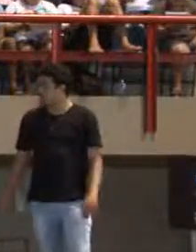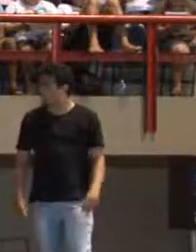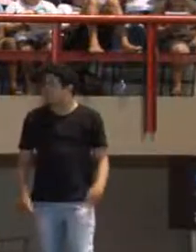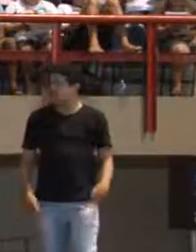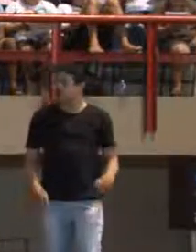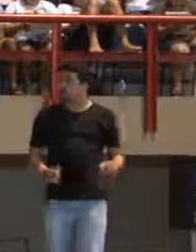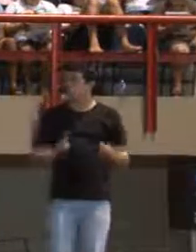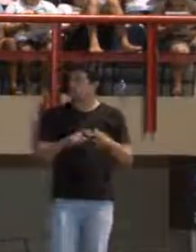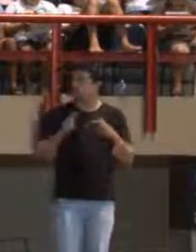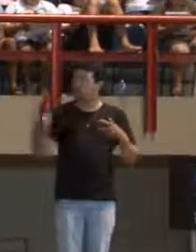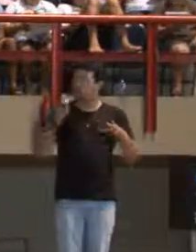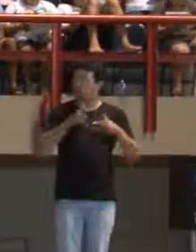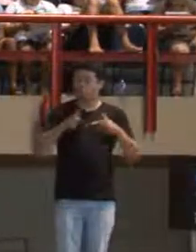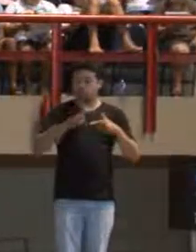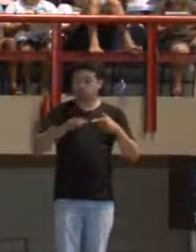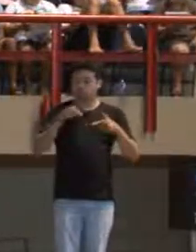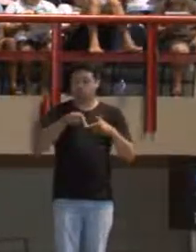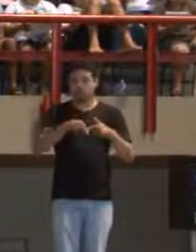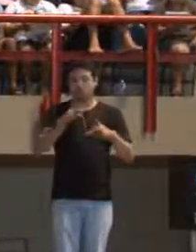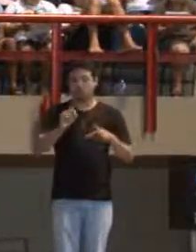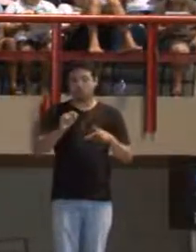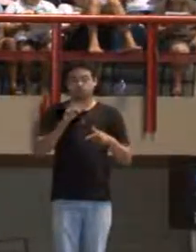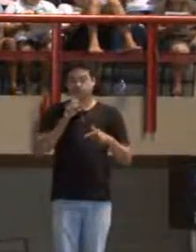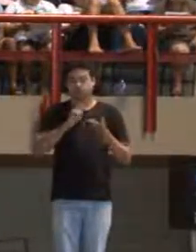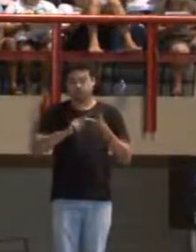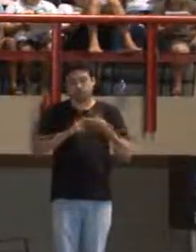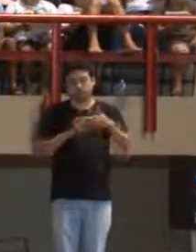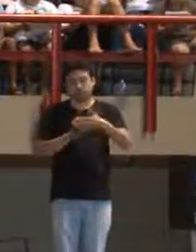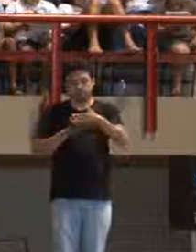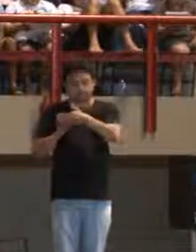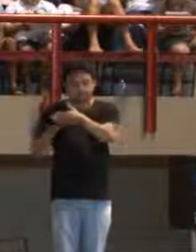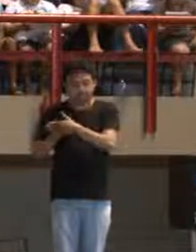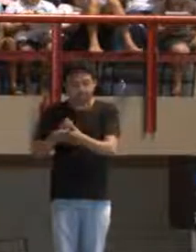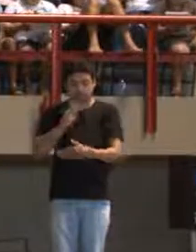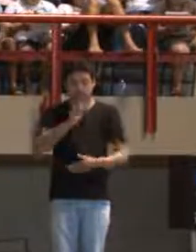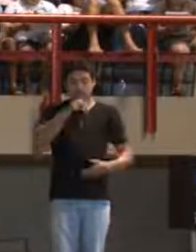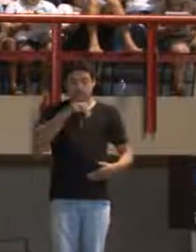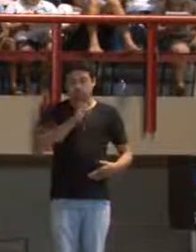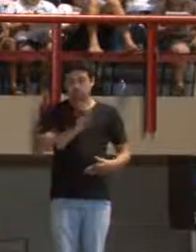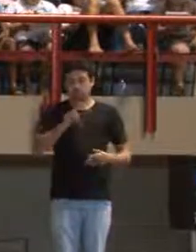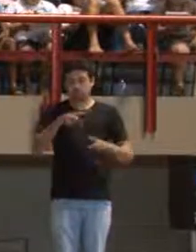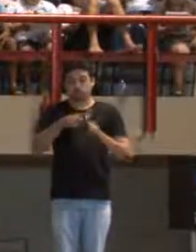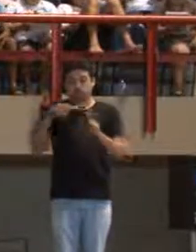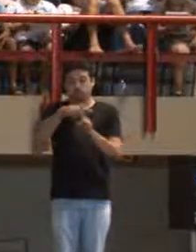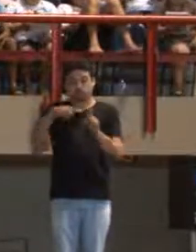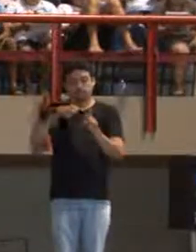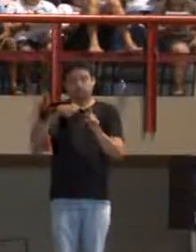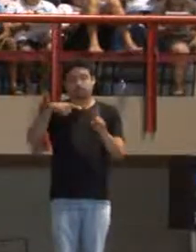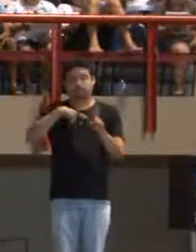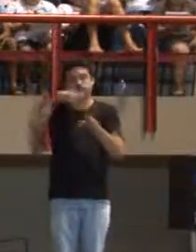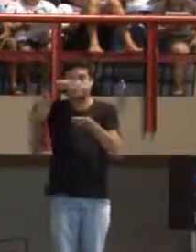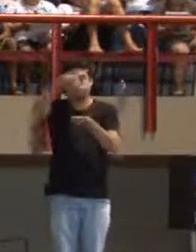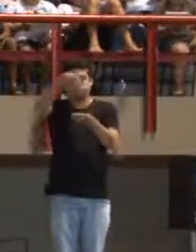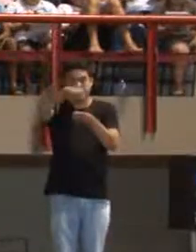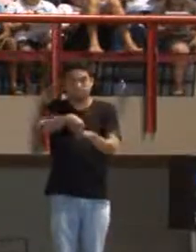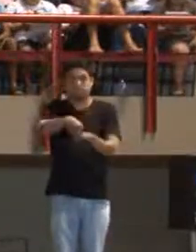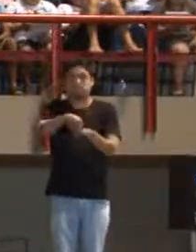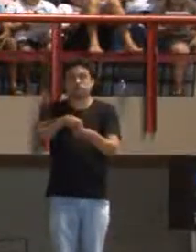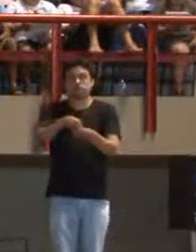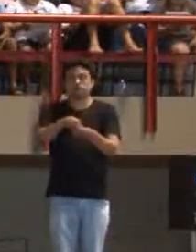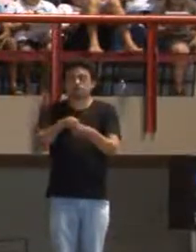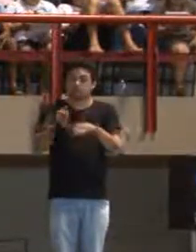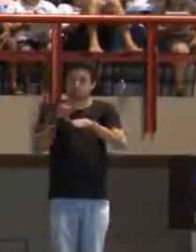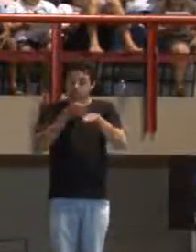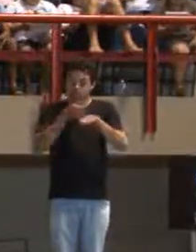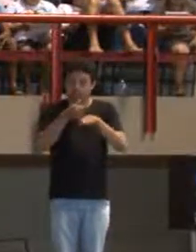Outra desvantagem é a autonomia limitada dos GNVs, normalmente a metade dos que possuem os veículos a